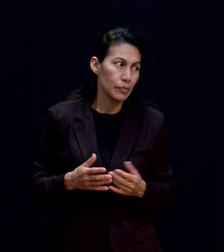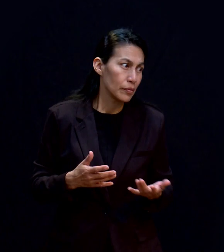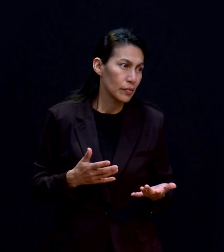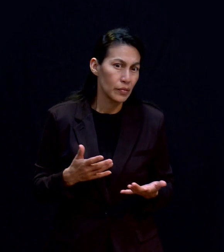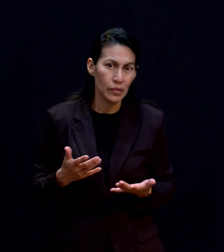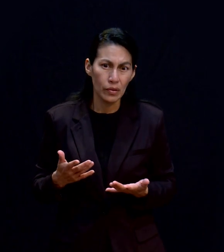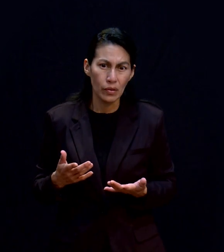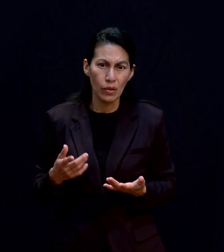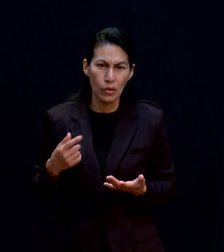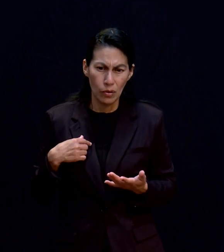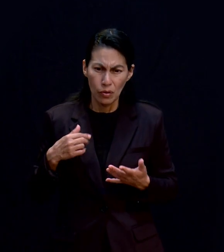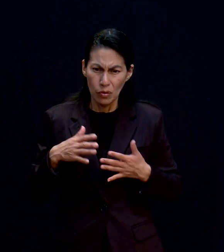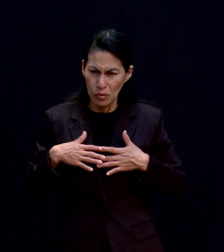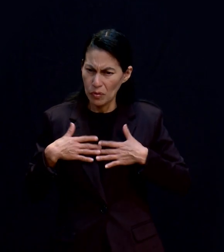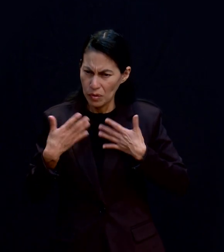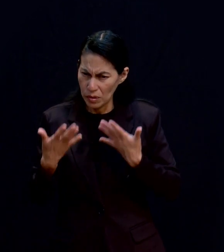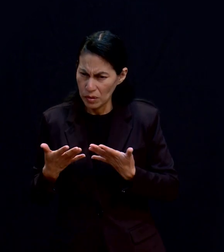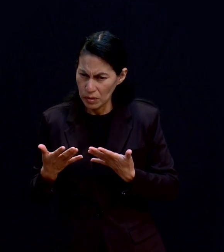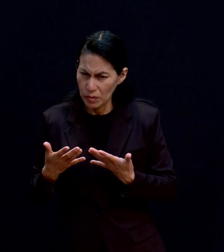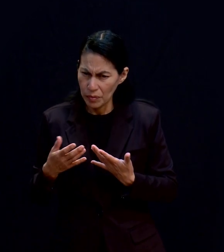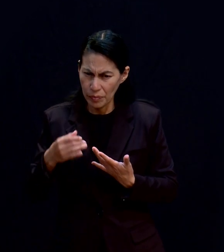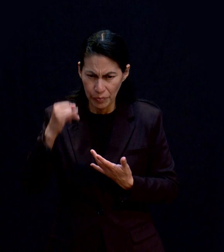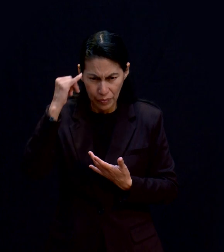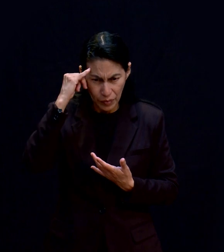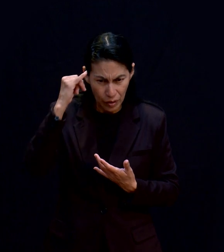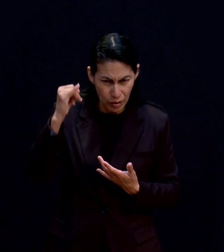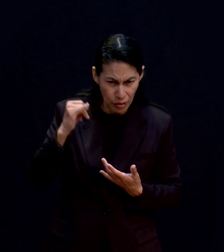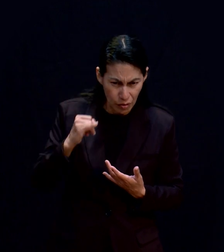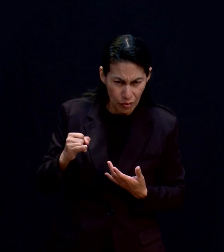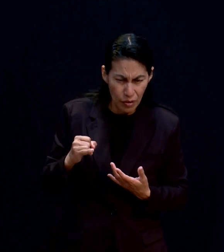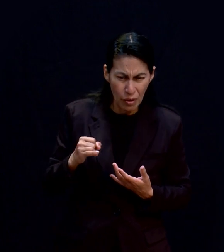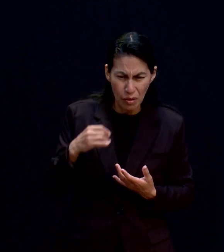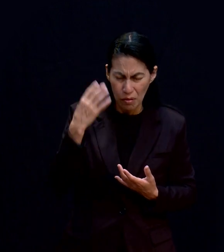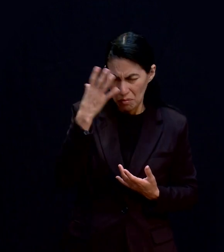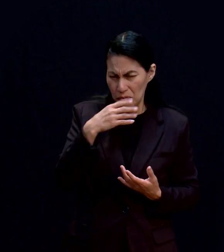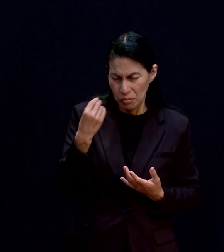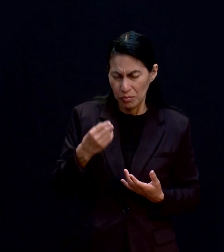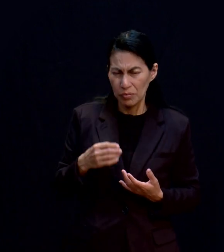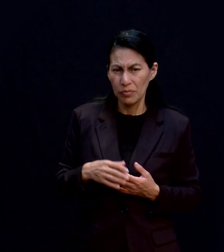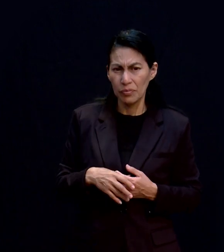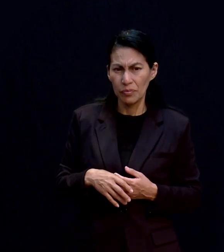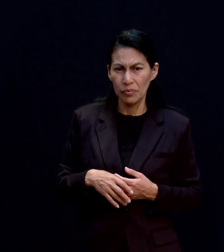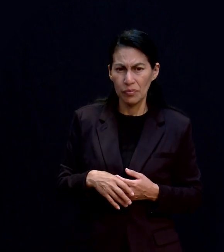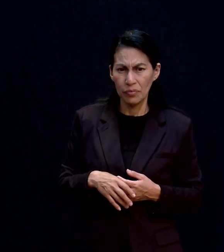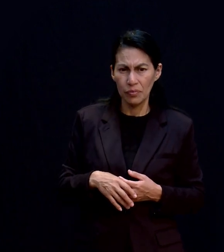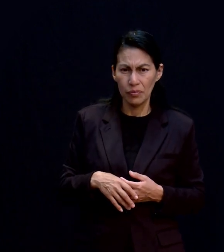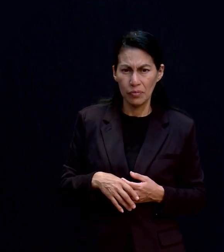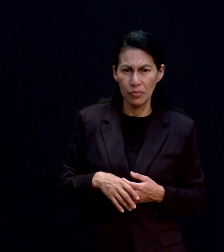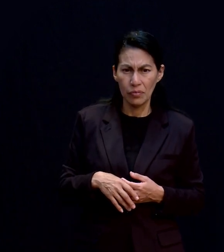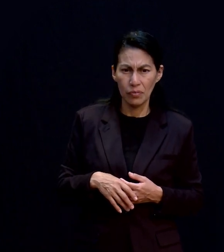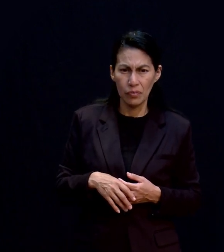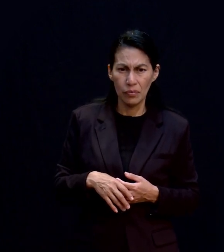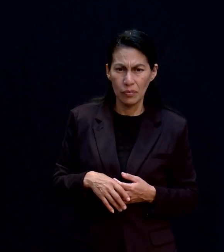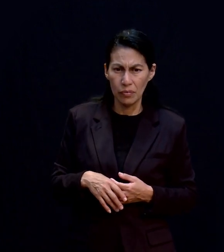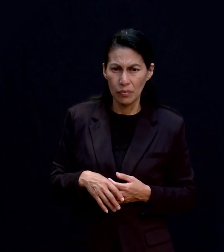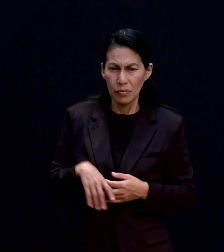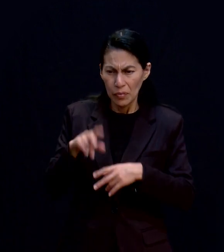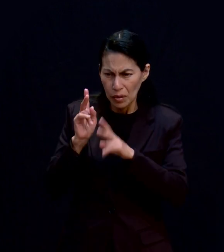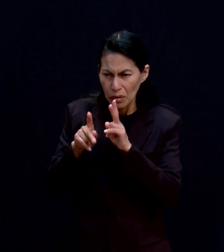entonces voy con toda la confianza porque el jefe que tenía en ese entonces es una persona de lo más bella